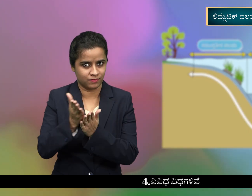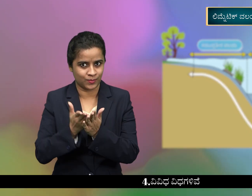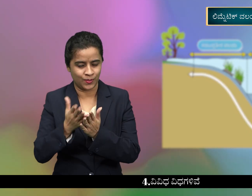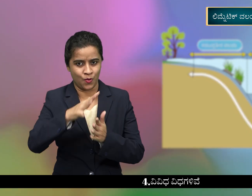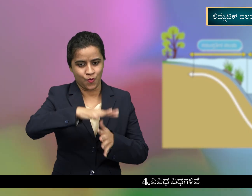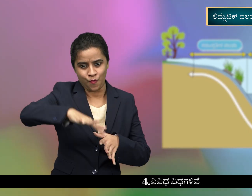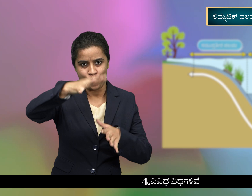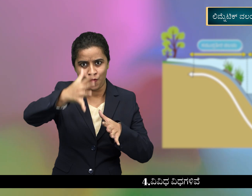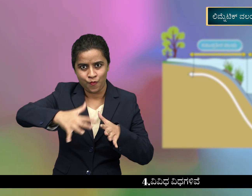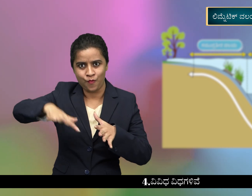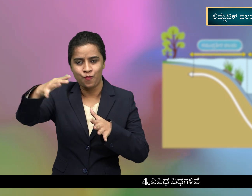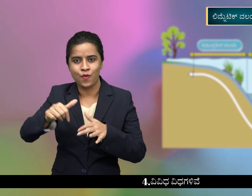ವಿಧಗಳಿವೆ.